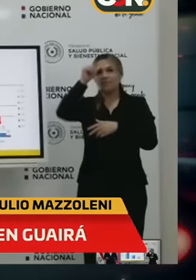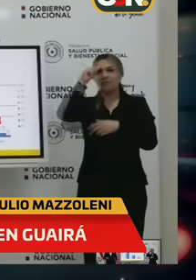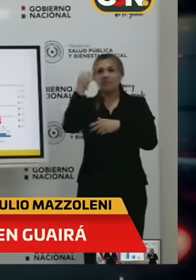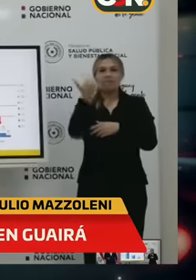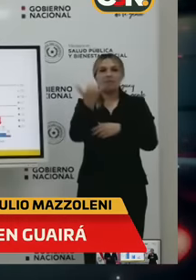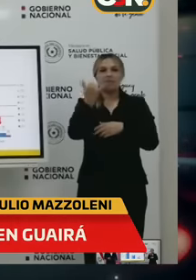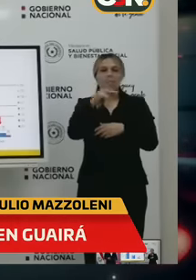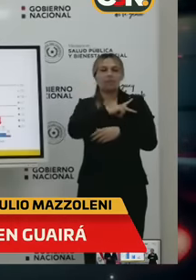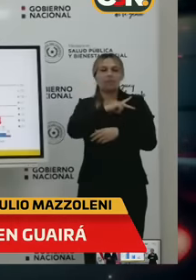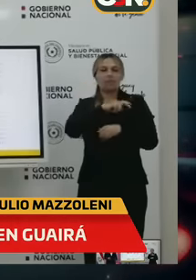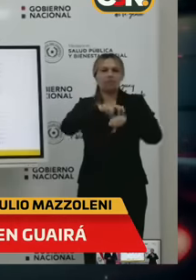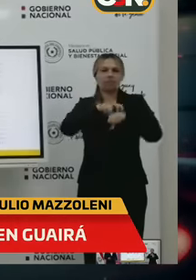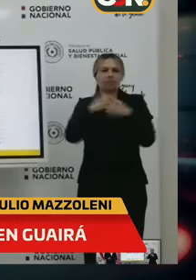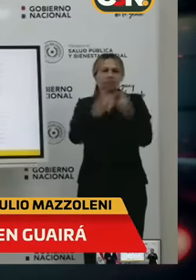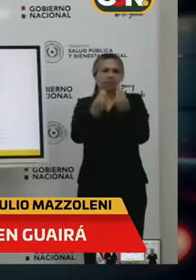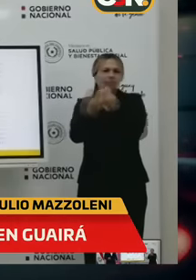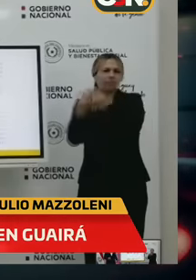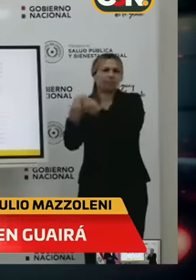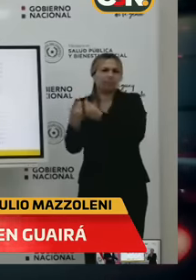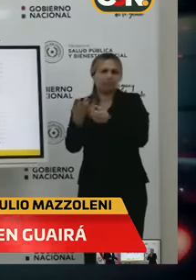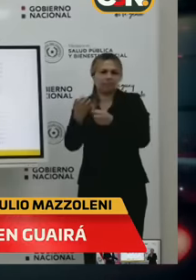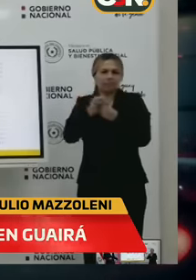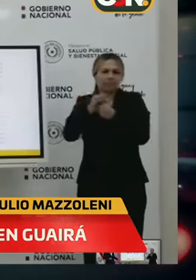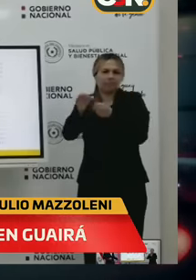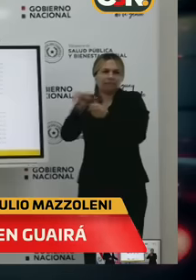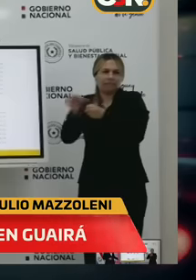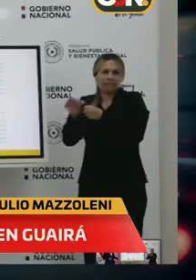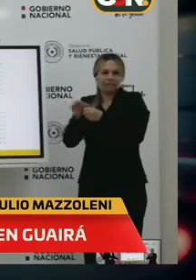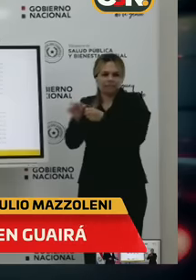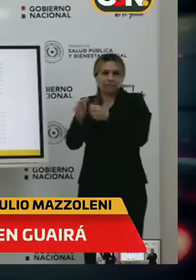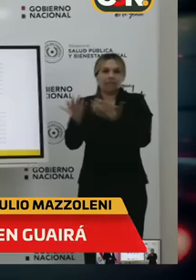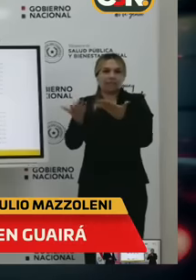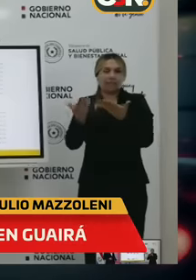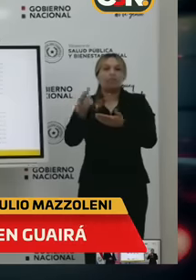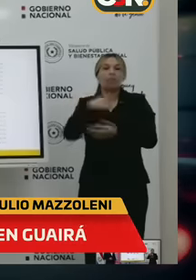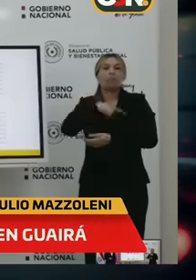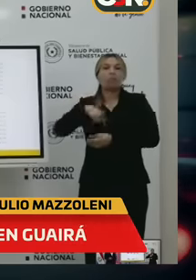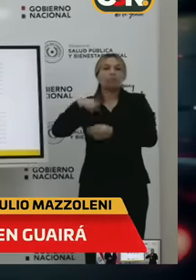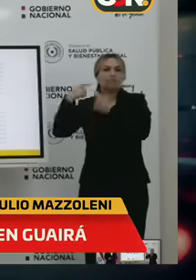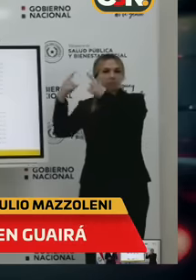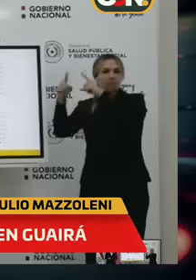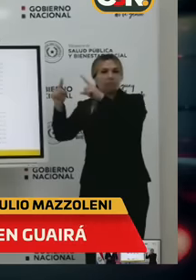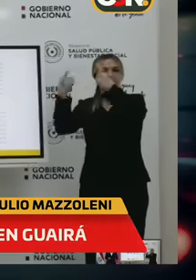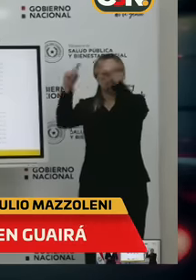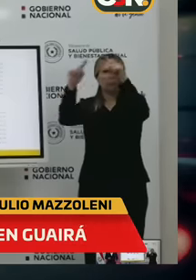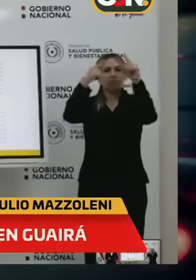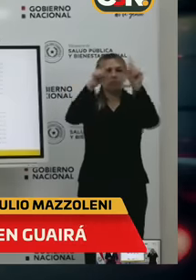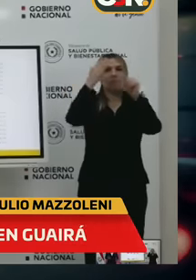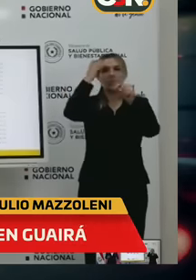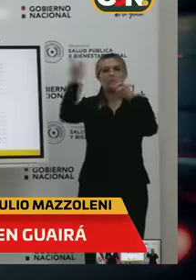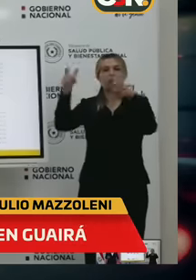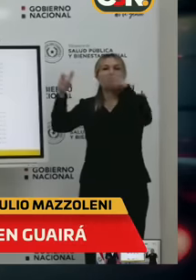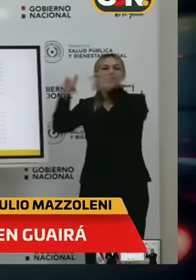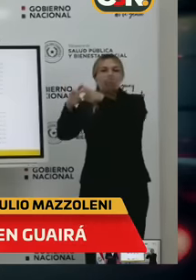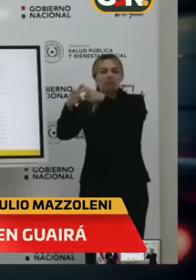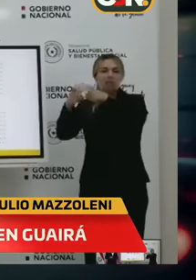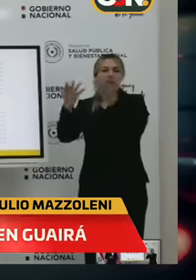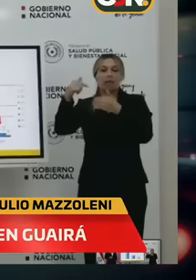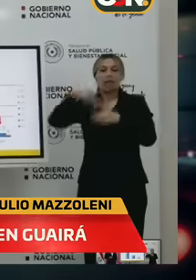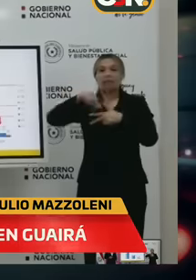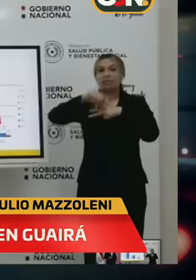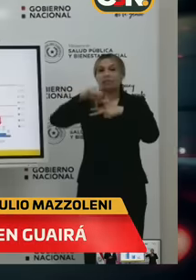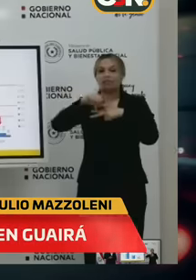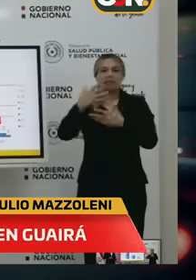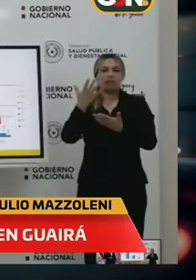de personas, en tanto que en los demás casos de Concepción y otros departamentos estamos hablando en términos